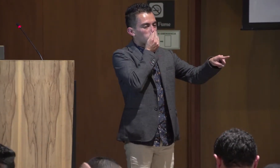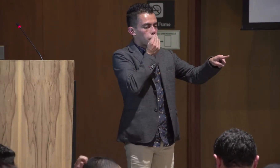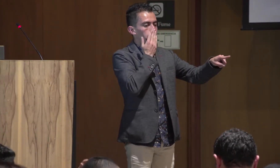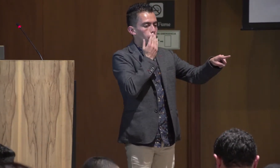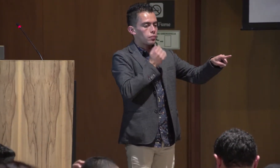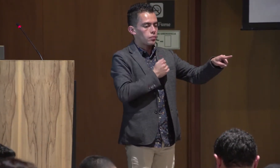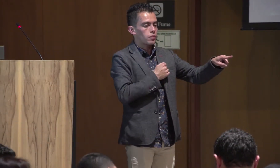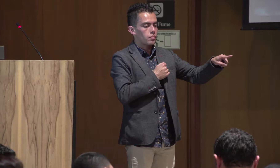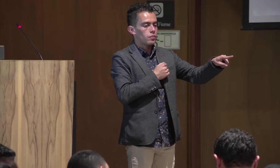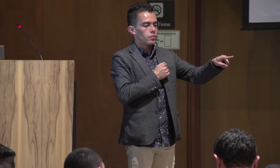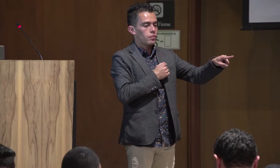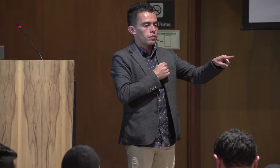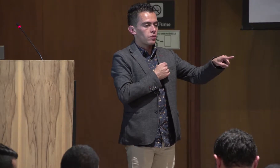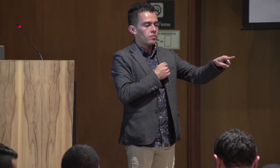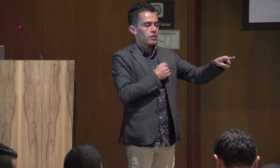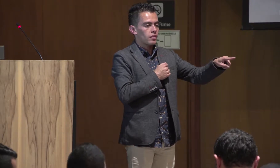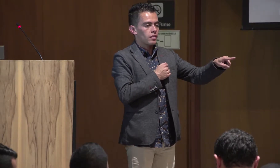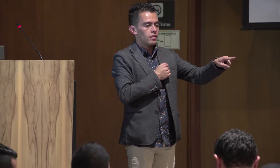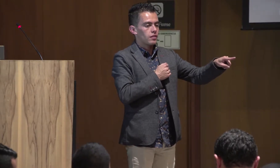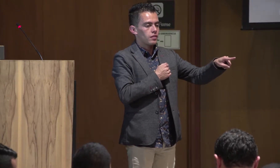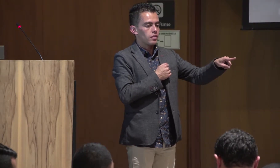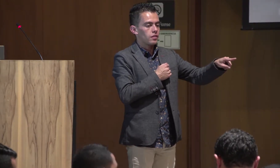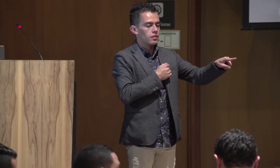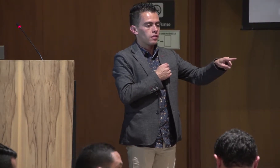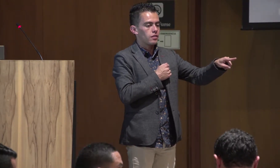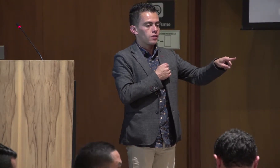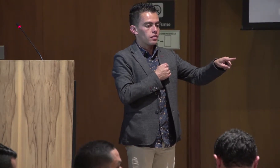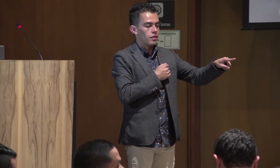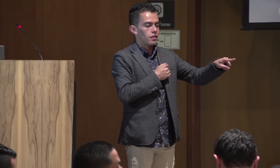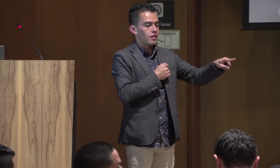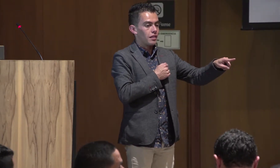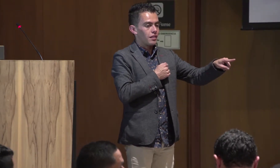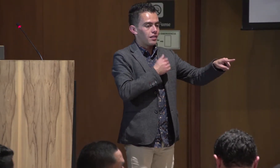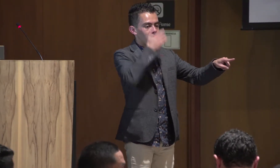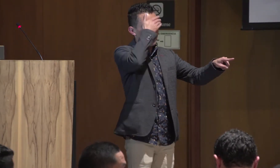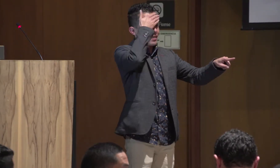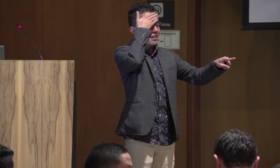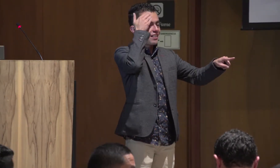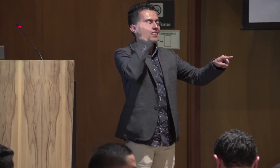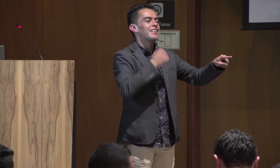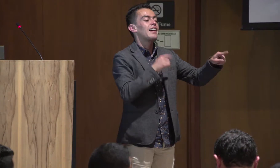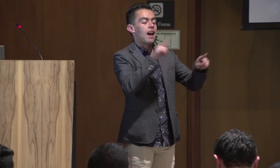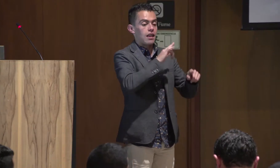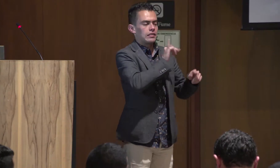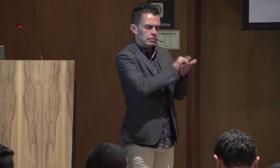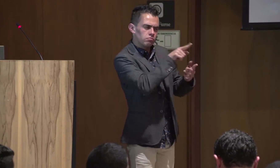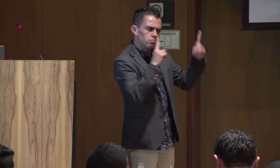una discusión en torno a estos conceptos, porque nos dimos cuenta que esos conceptos no eran conocidos por la comunidad.